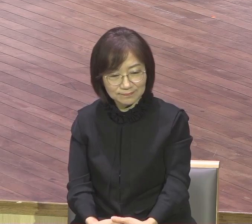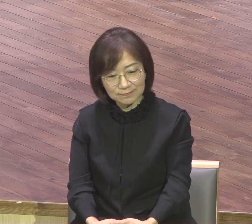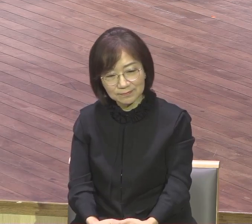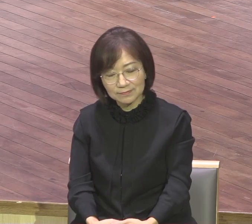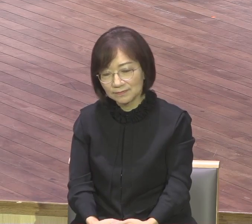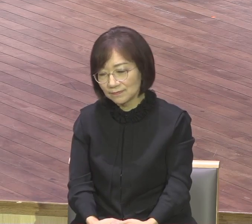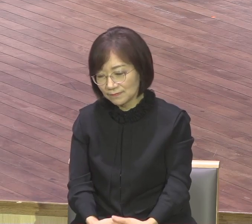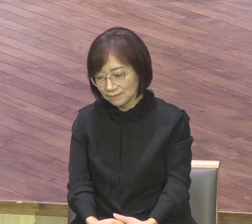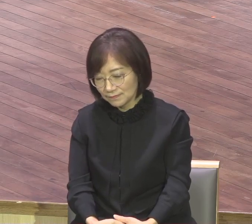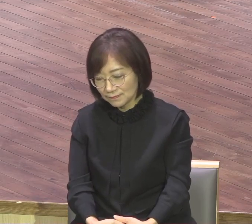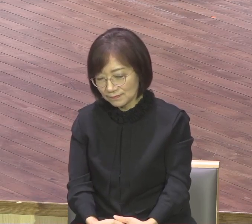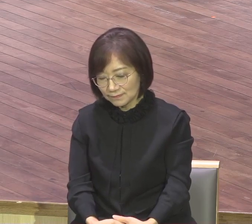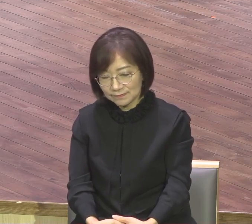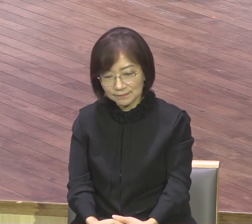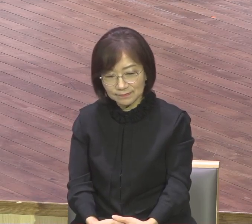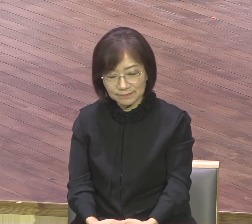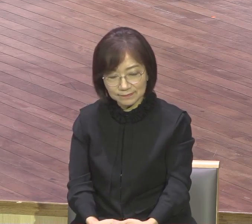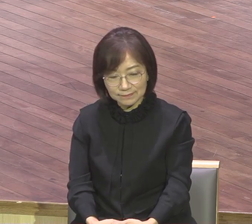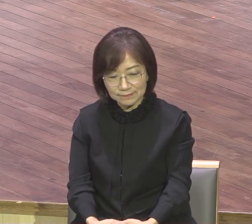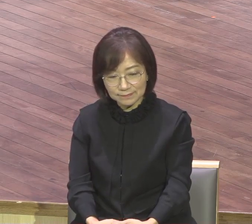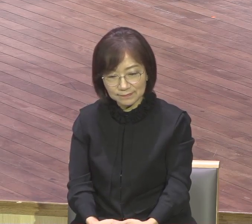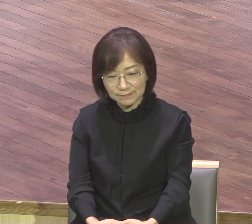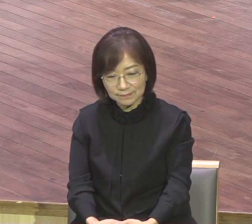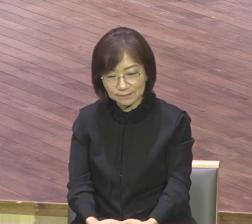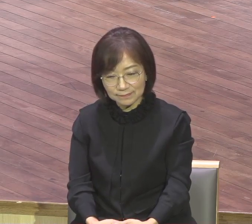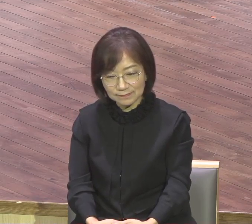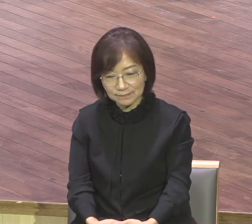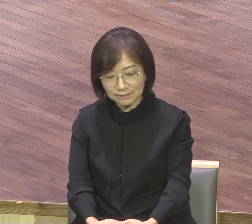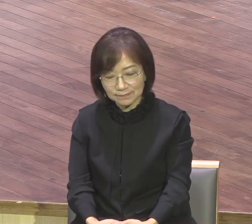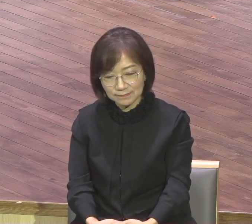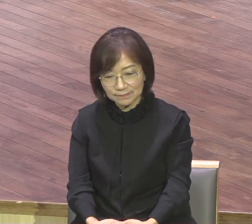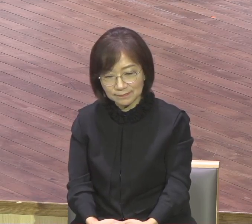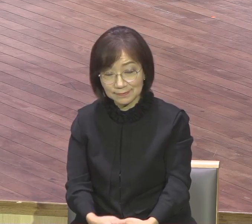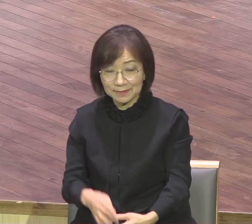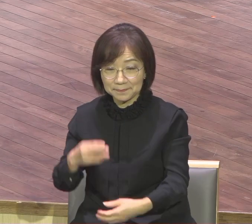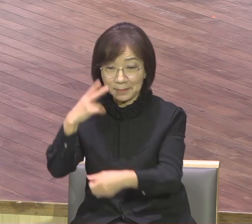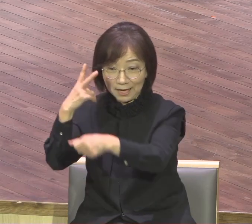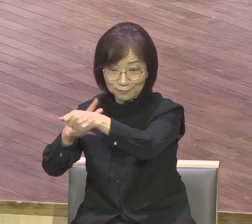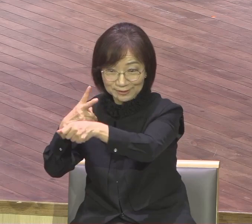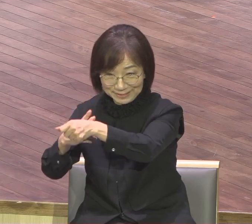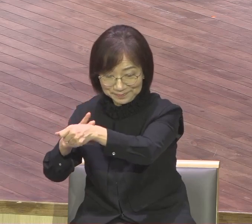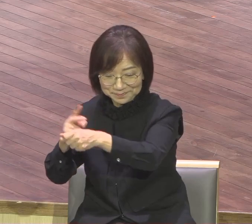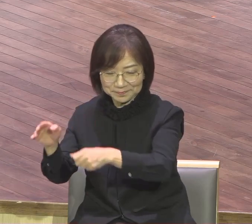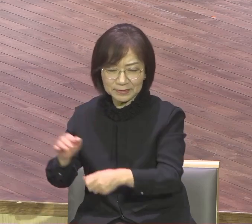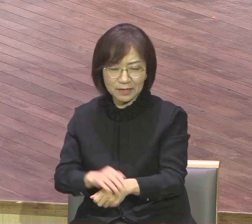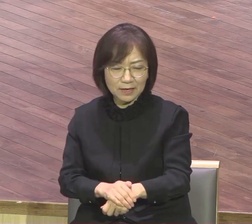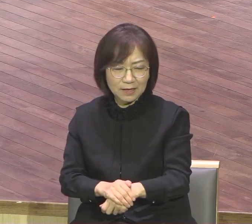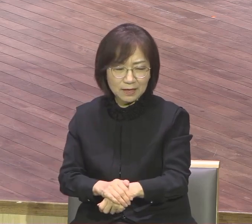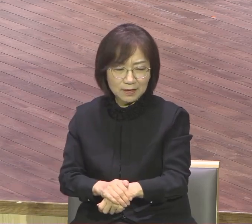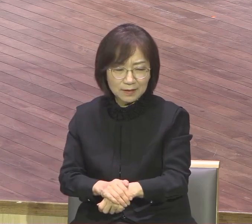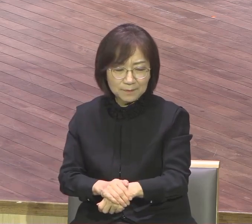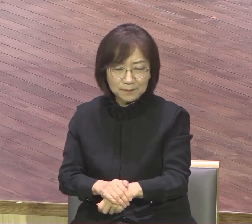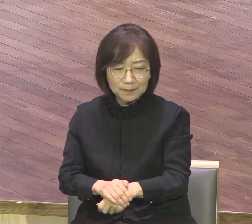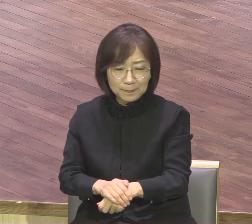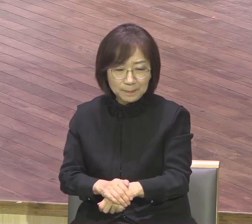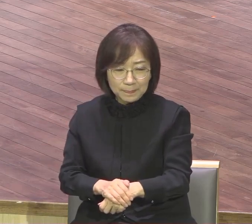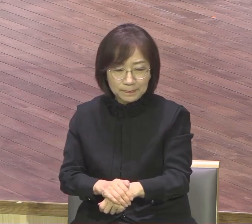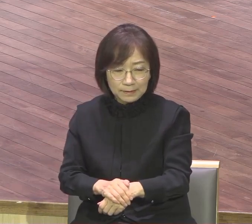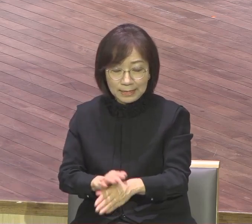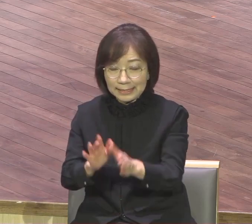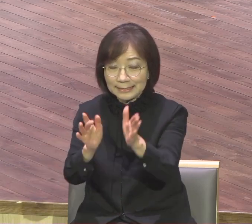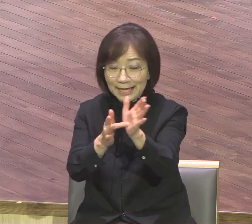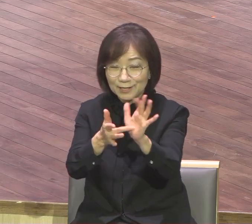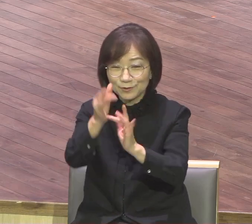la recomendación. 사도 바울은 이 빌립보서 3장까지 예수 그리스도를 믿기 전까지 가지고 있었던